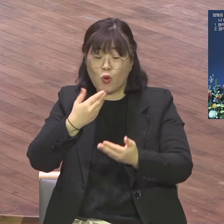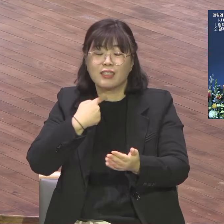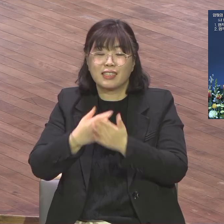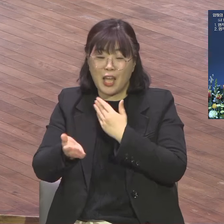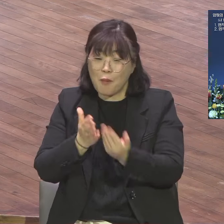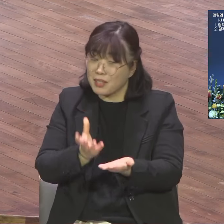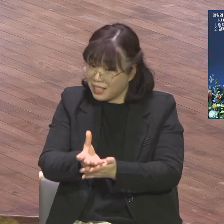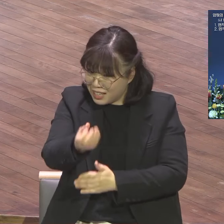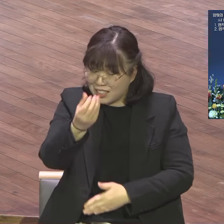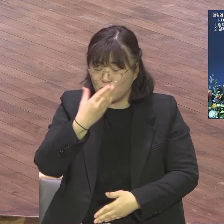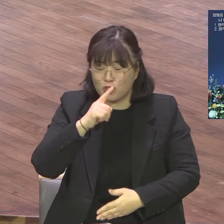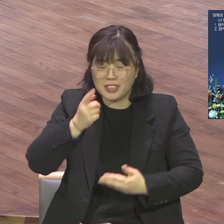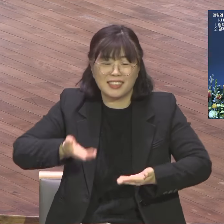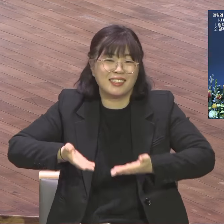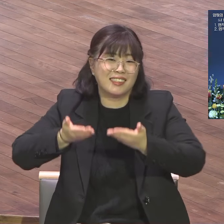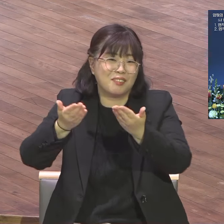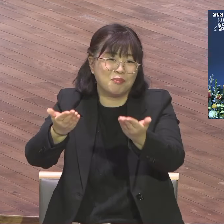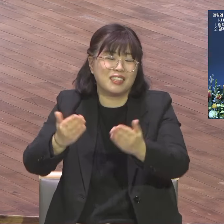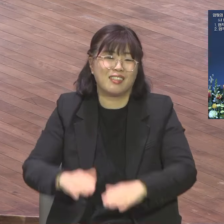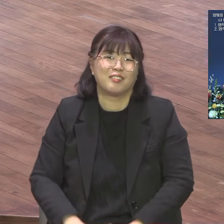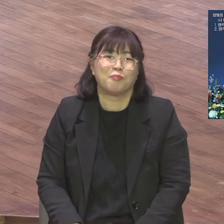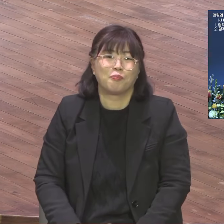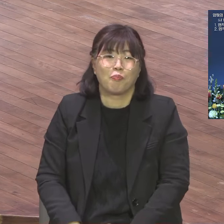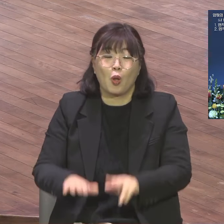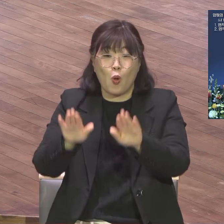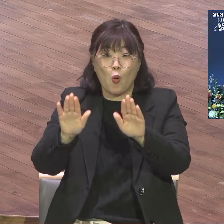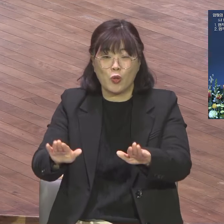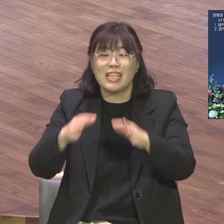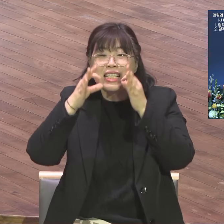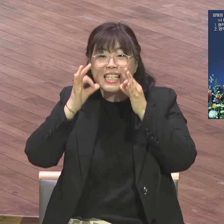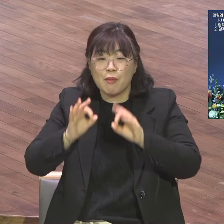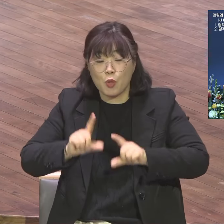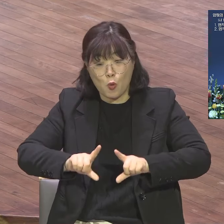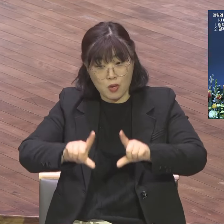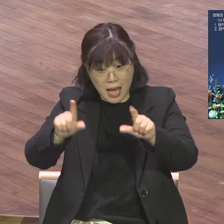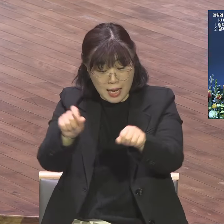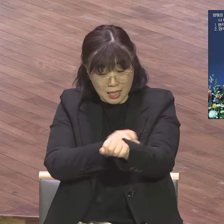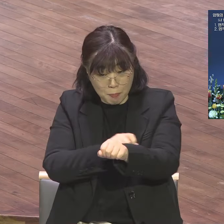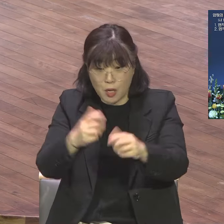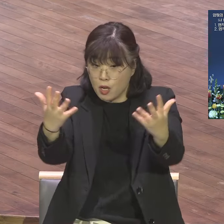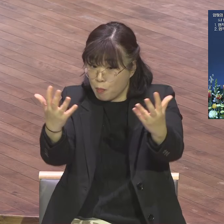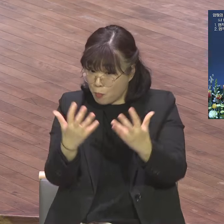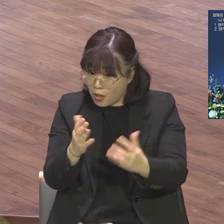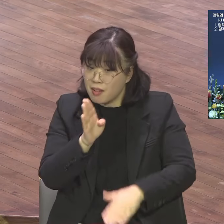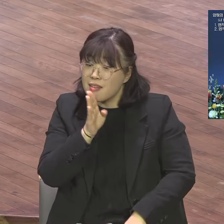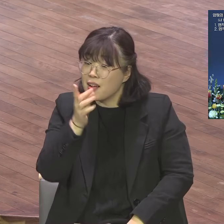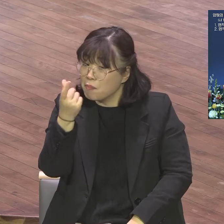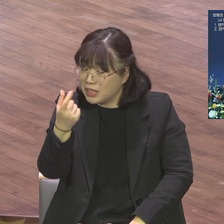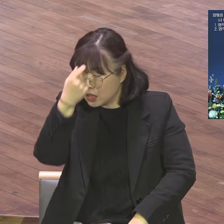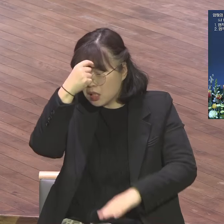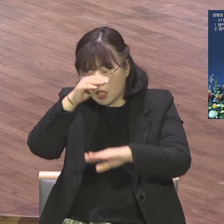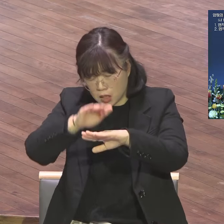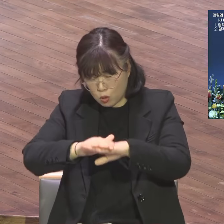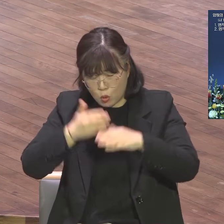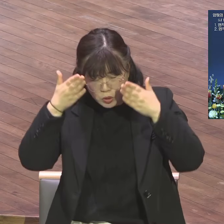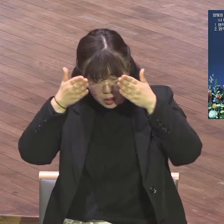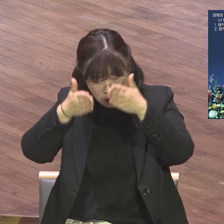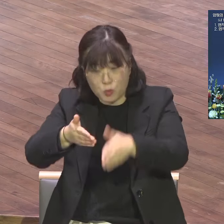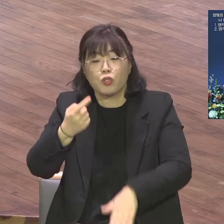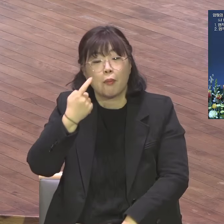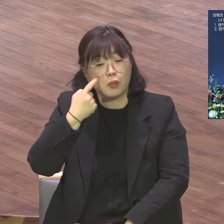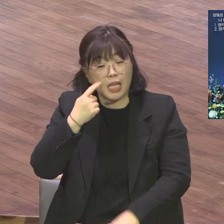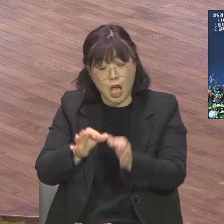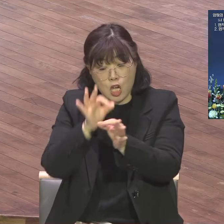기도하러 왔으니까 단 5분이라도 정신 바짝 차리고 하나님 앞에 하나님 바라보면서 오직 주만 바라볼지라 주만 바라보면서 영혼의